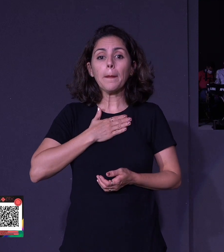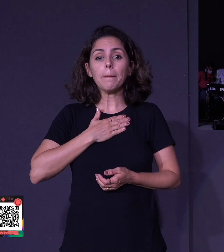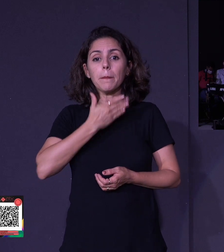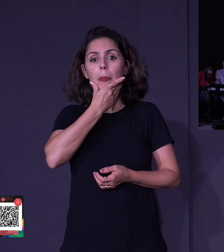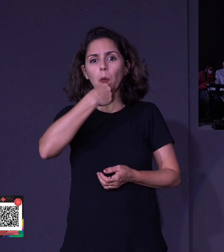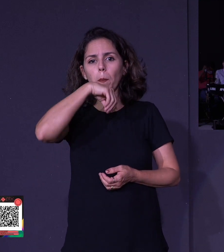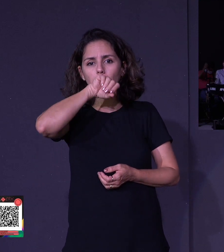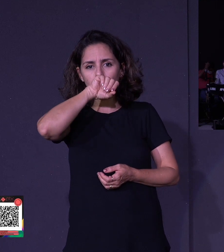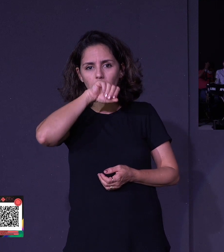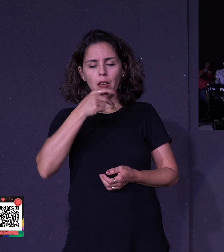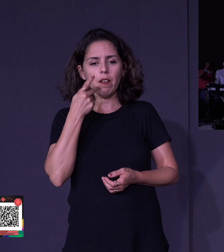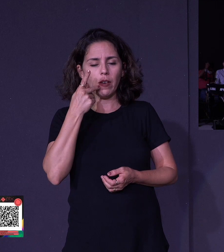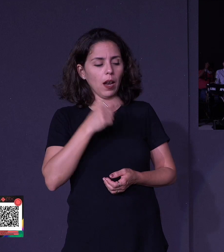sala.